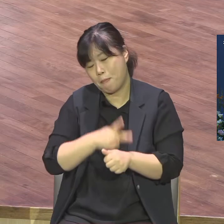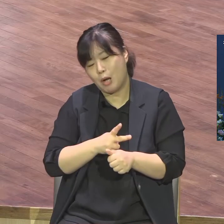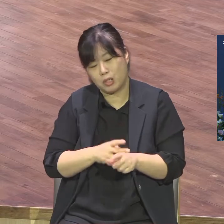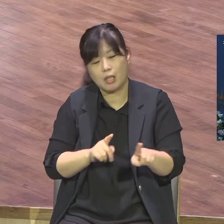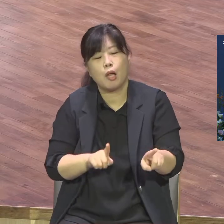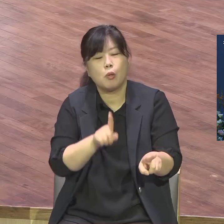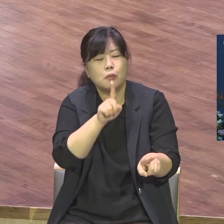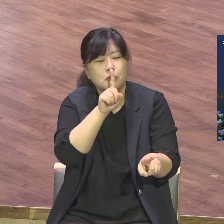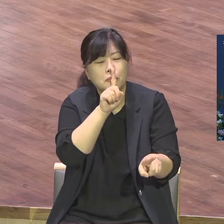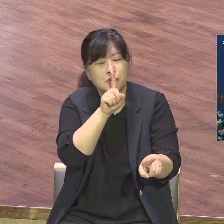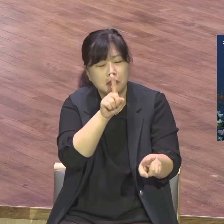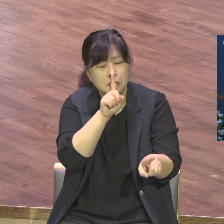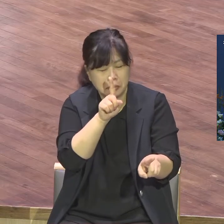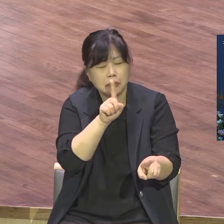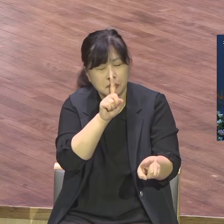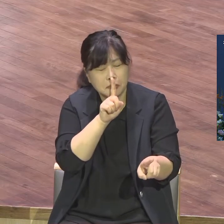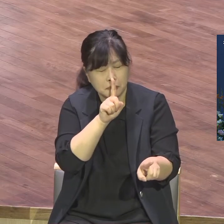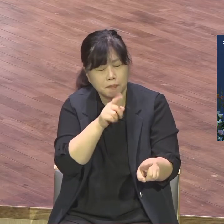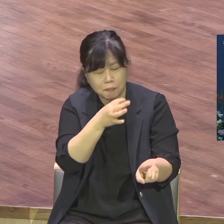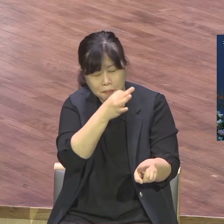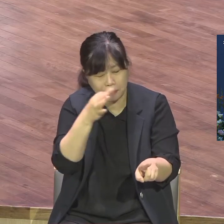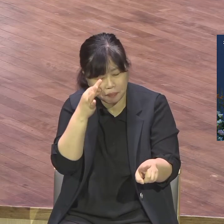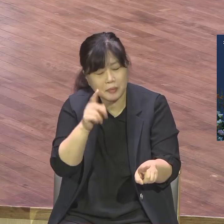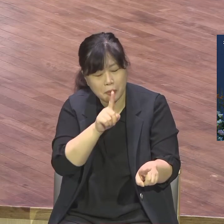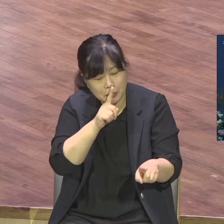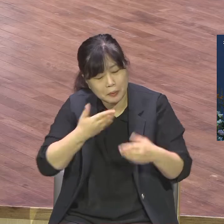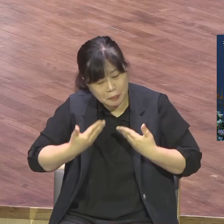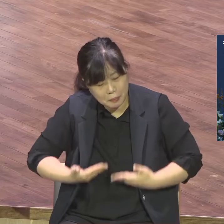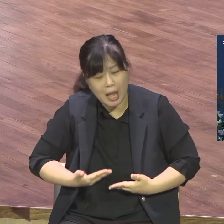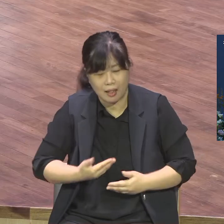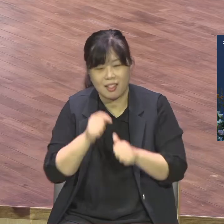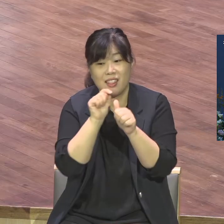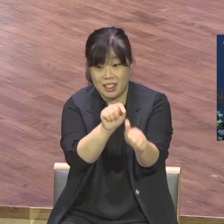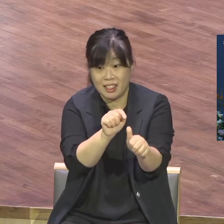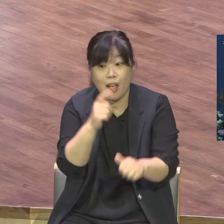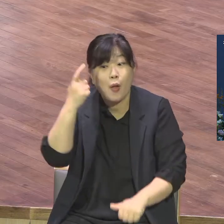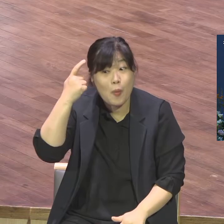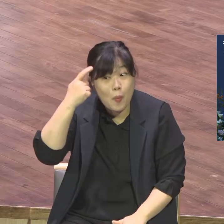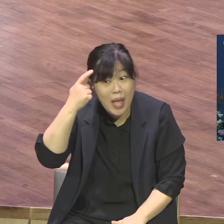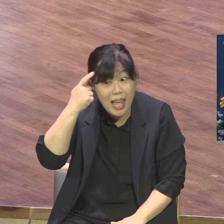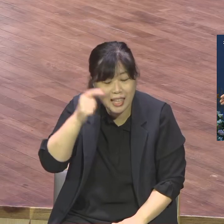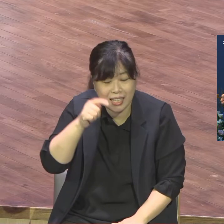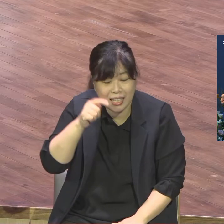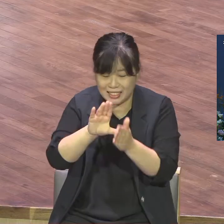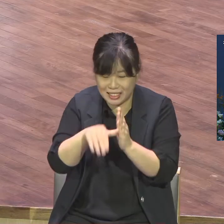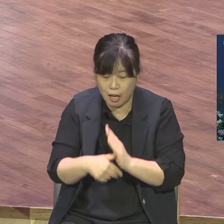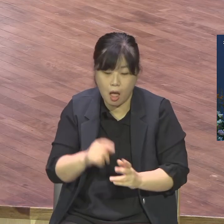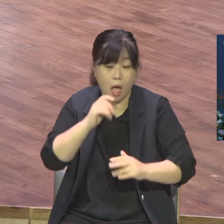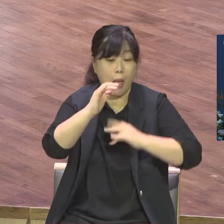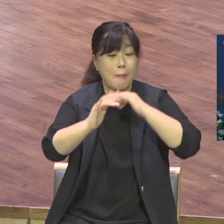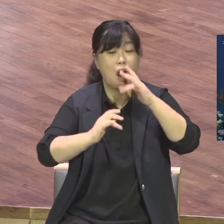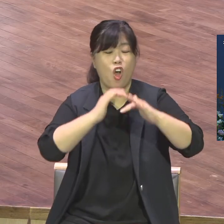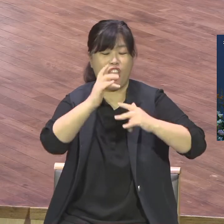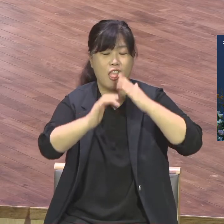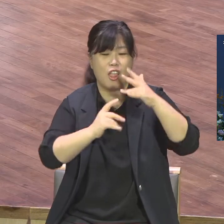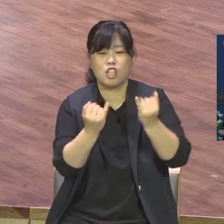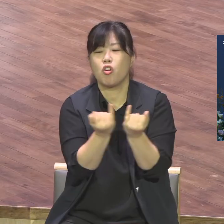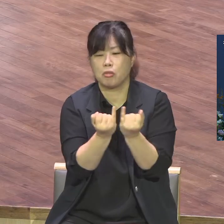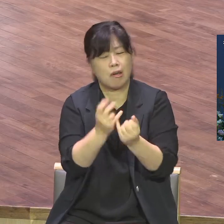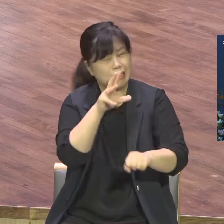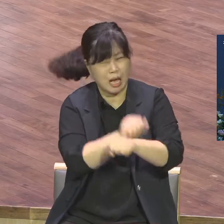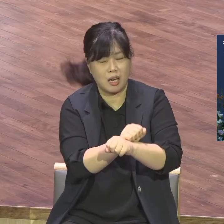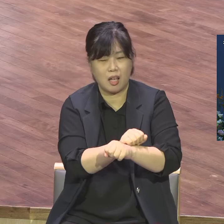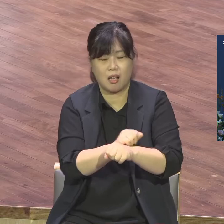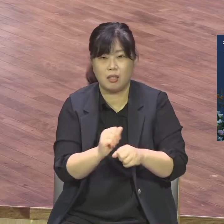막 이런 것들이 막 일어났으면 방언 예언이라서 막 거짓 맞다 안 맞다 저도 개척하면서 그랬어요. 은사 집회를